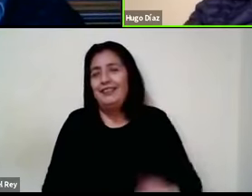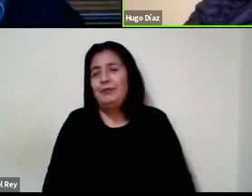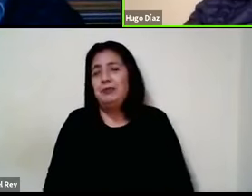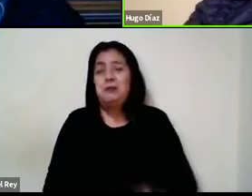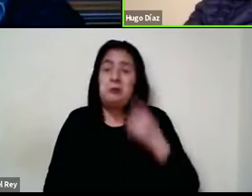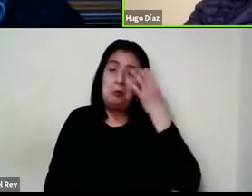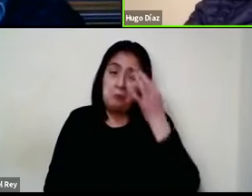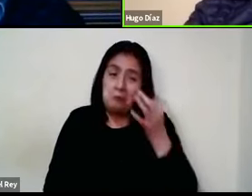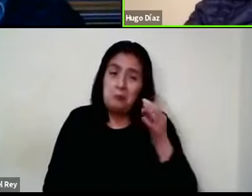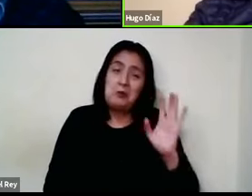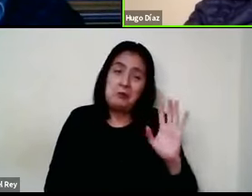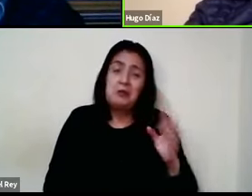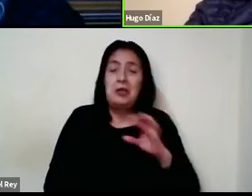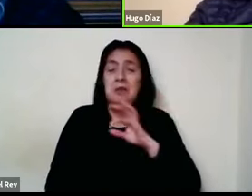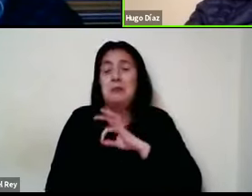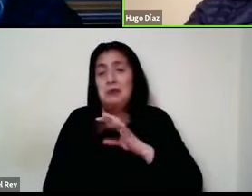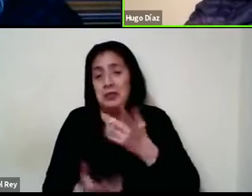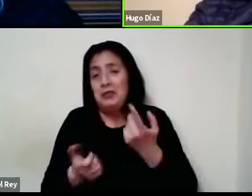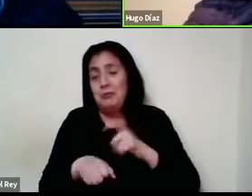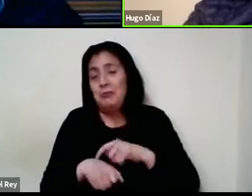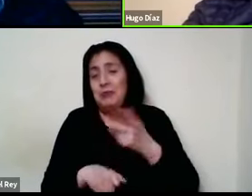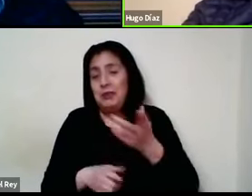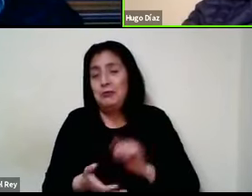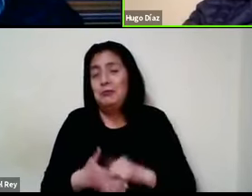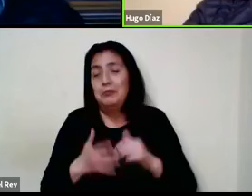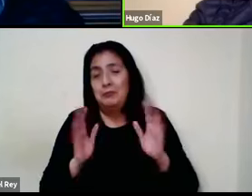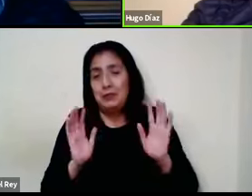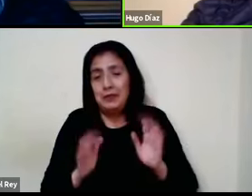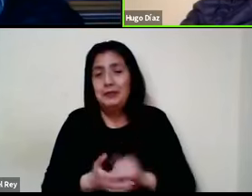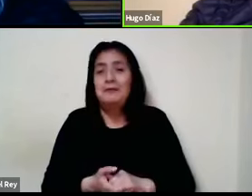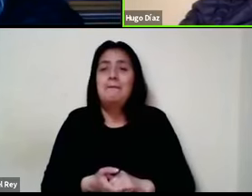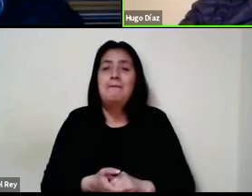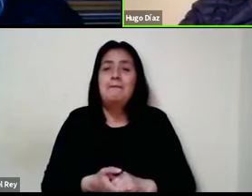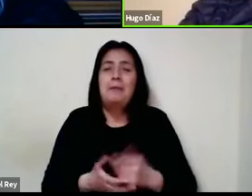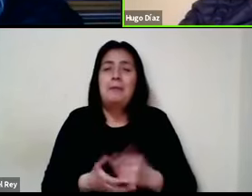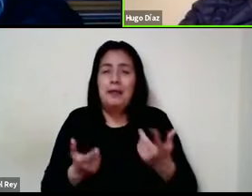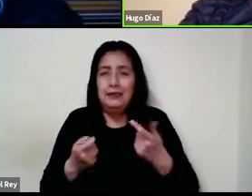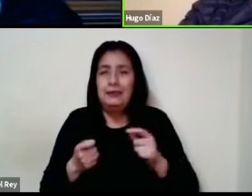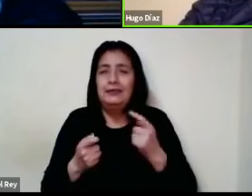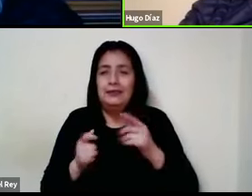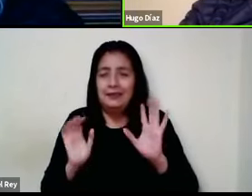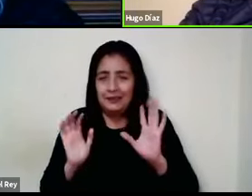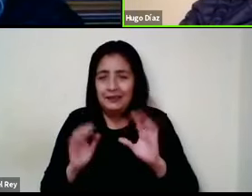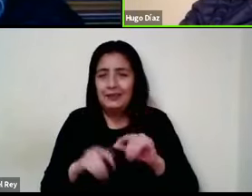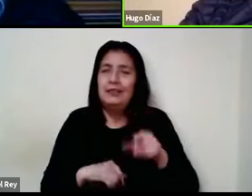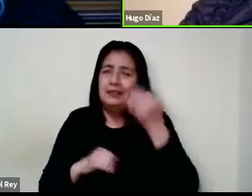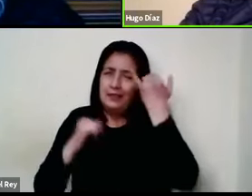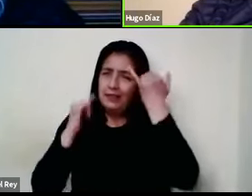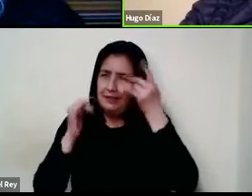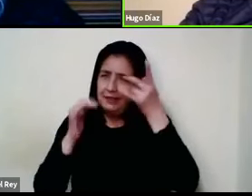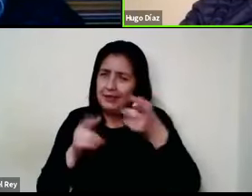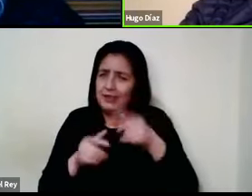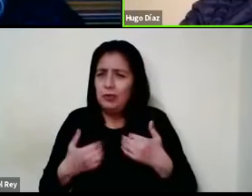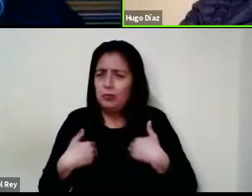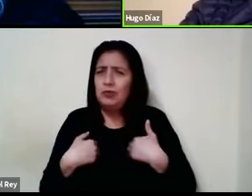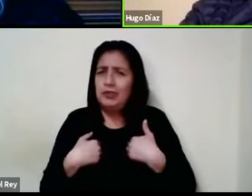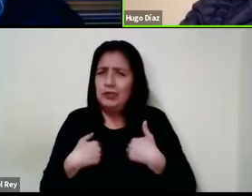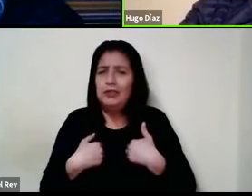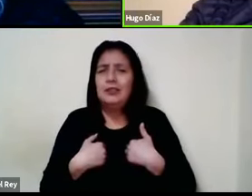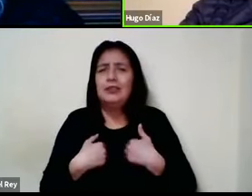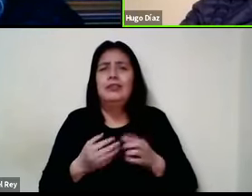hay que aprovechar ese momento para justamente tratar de consolidar esta idea que tienes tú